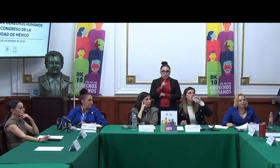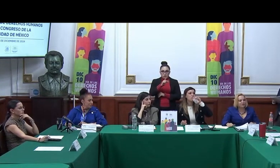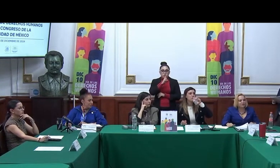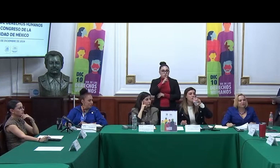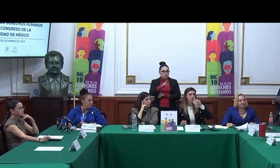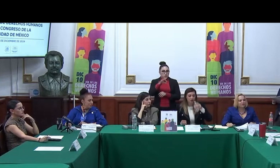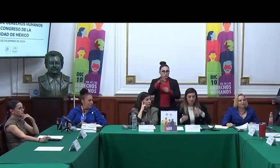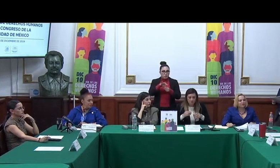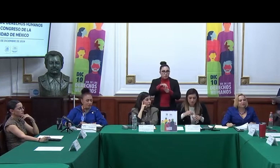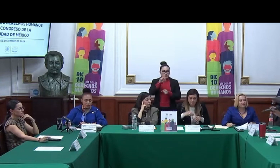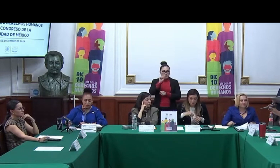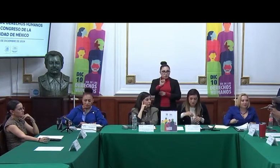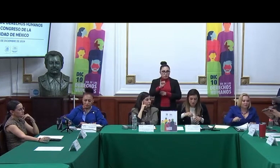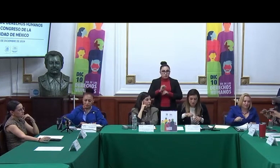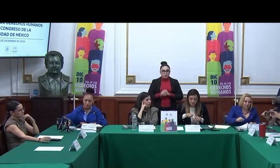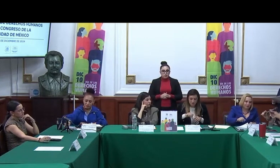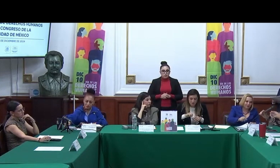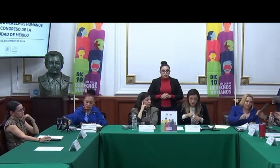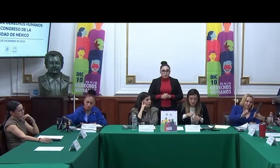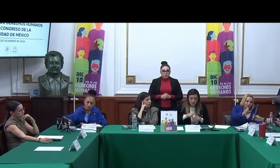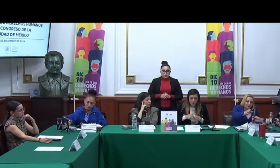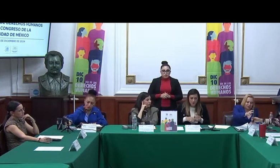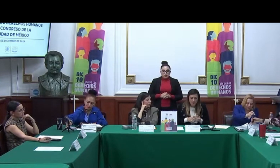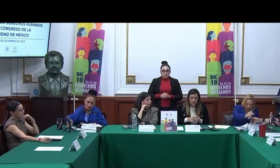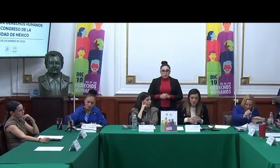Rosario Morales, a favor.